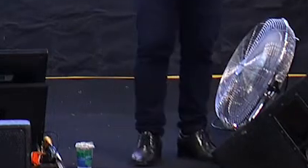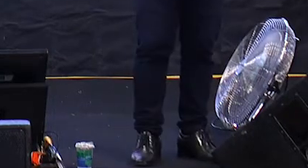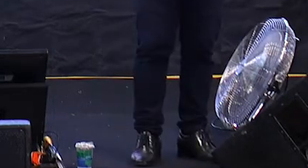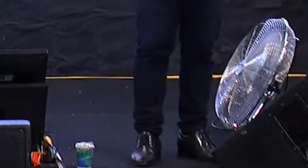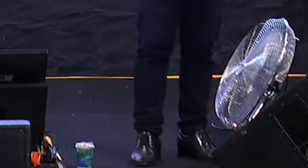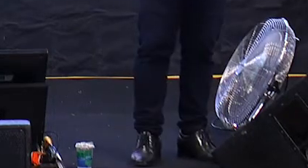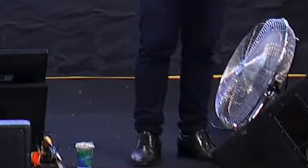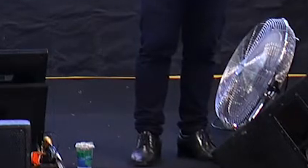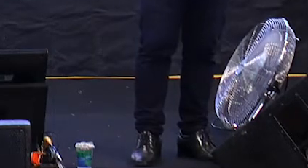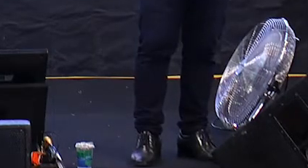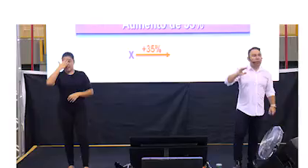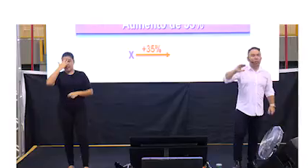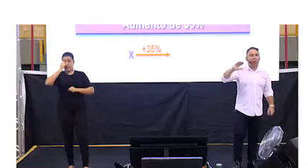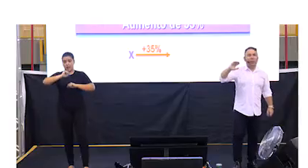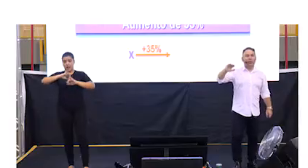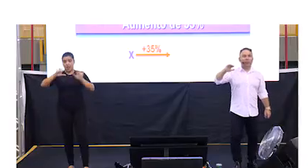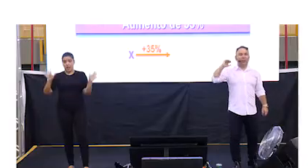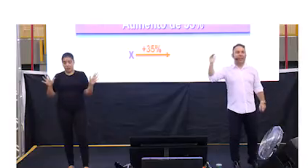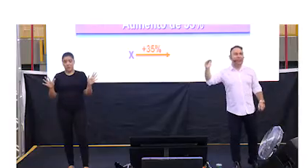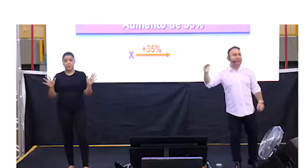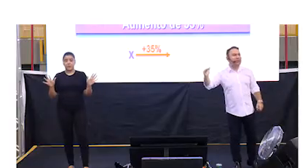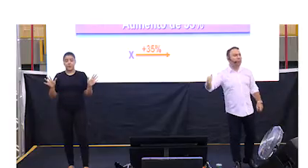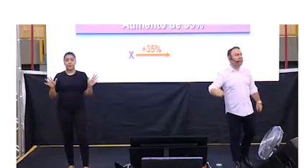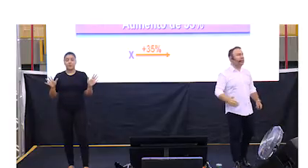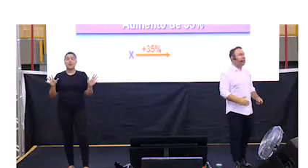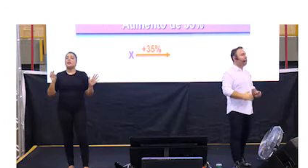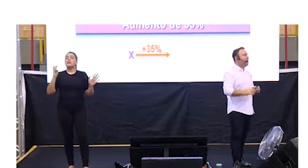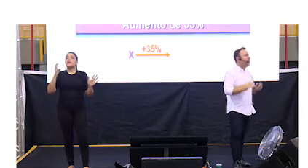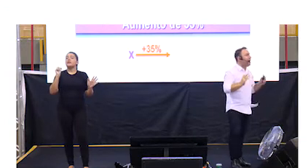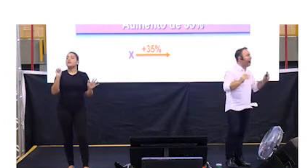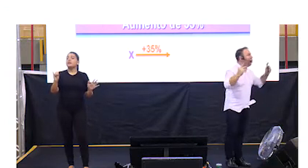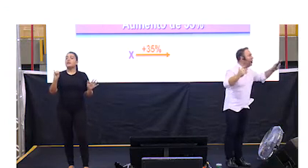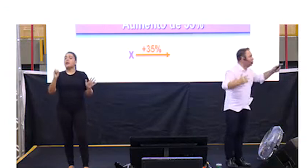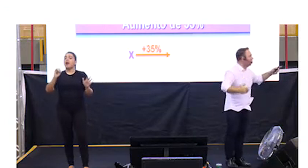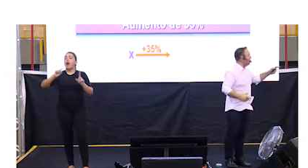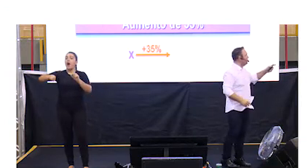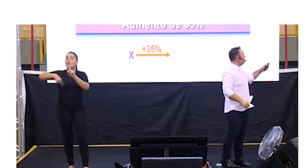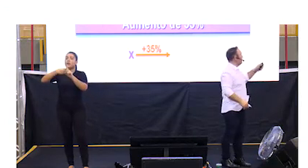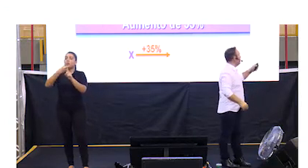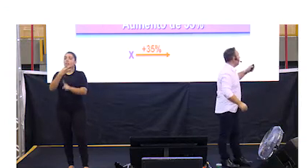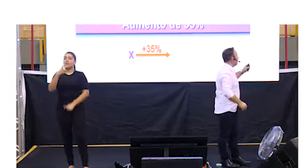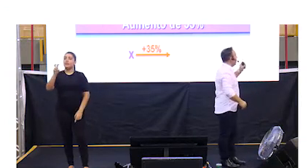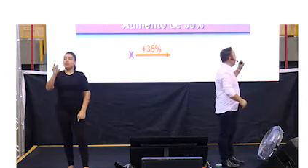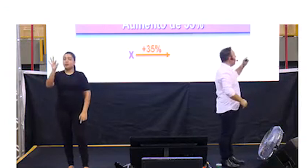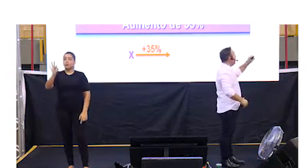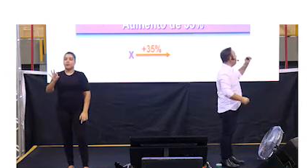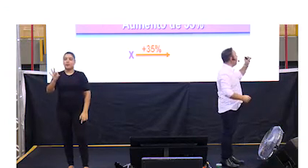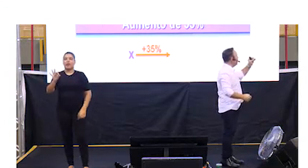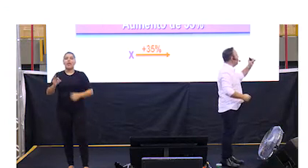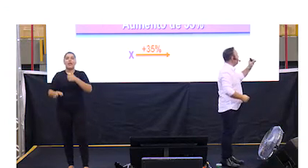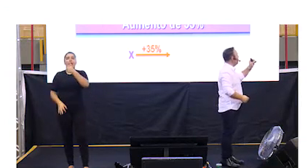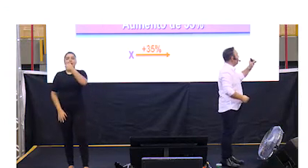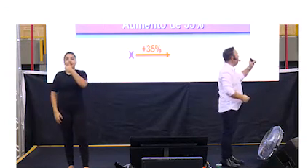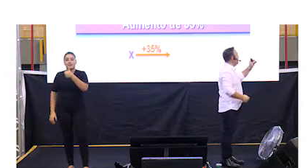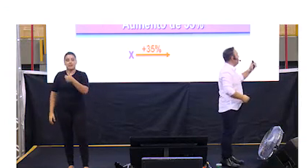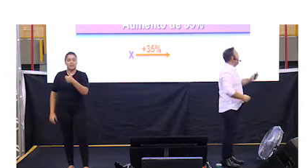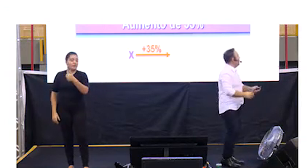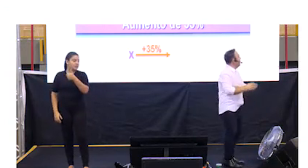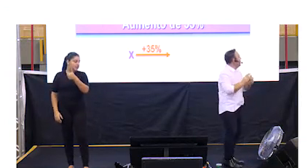ver se vocês entenderam. Se eu dou um aumento de 35%, ele vai para quanto? ele vai para